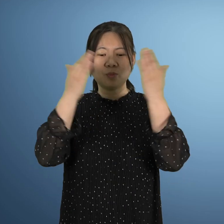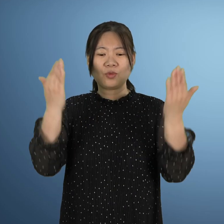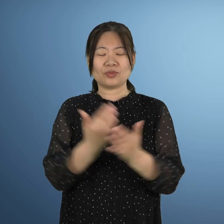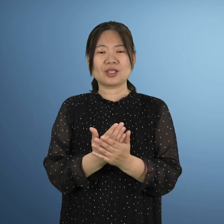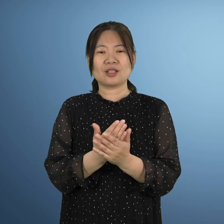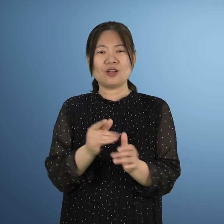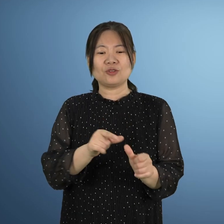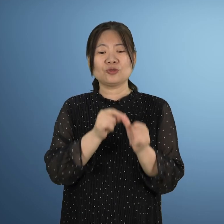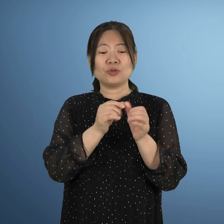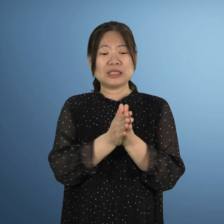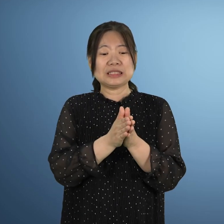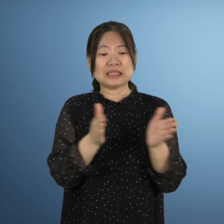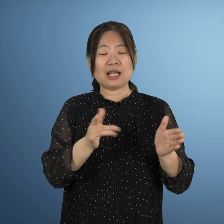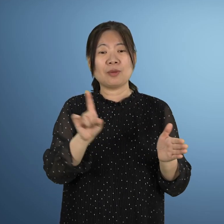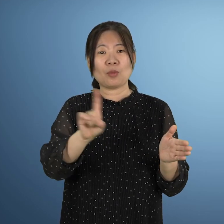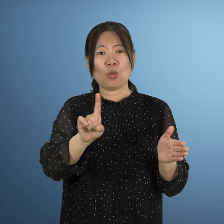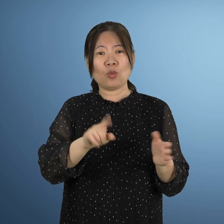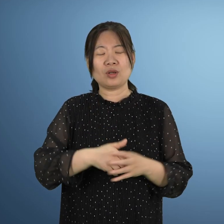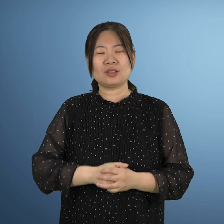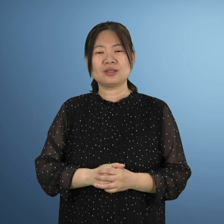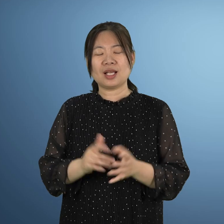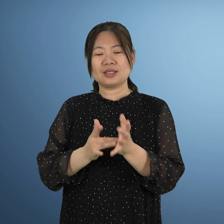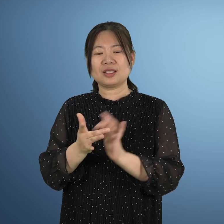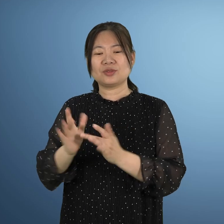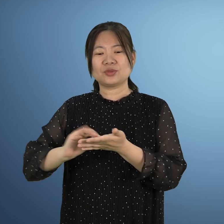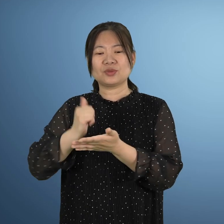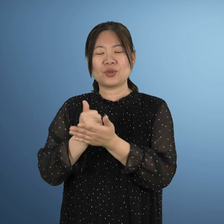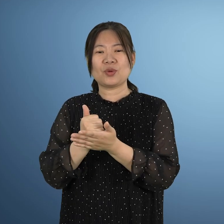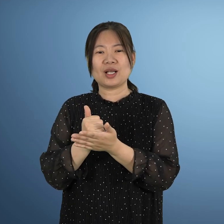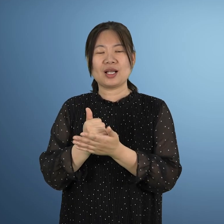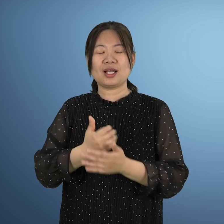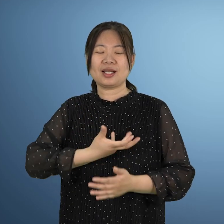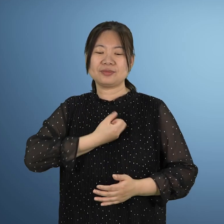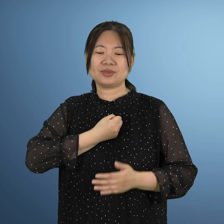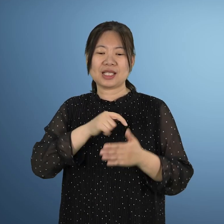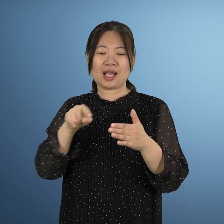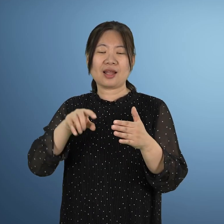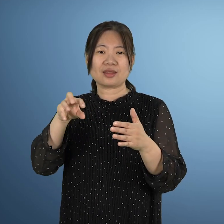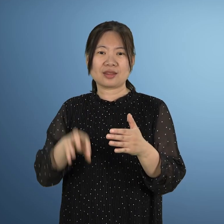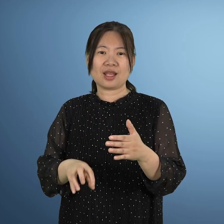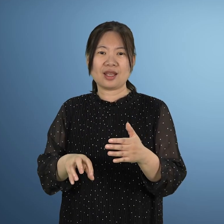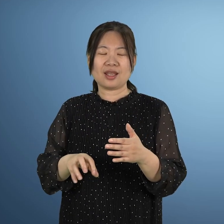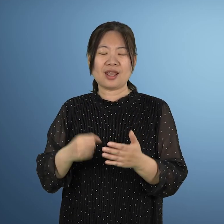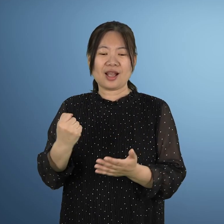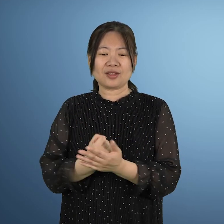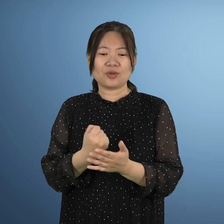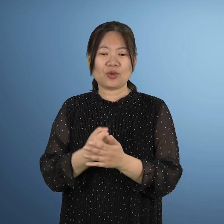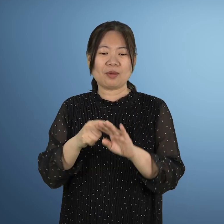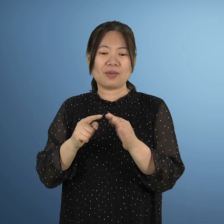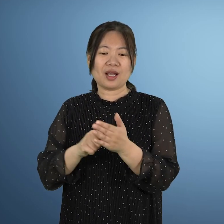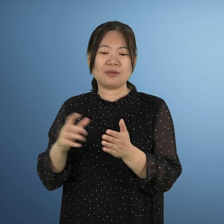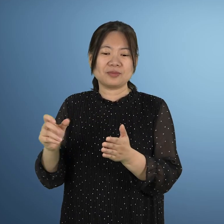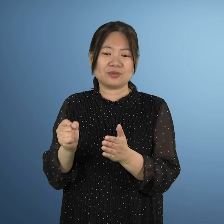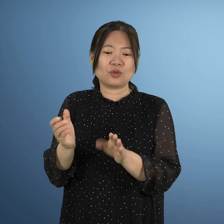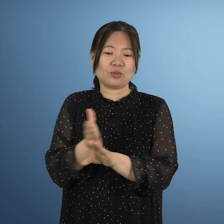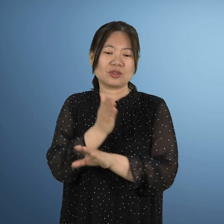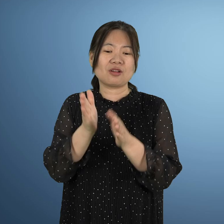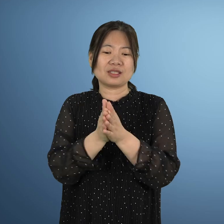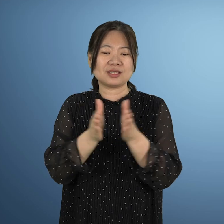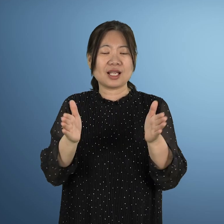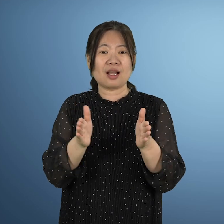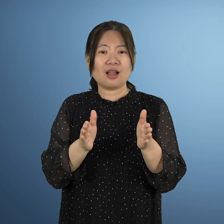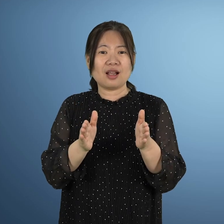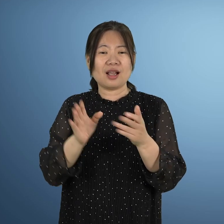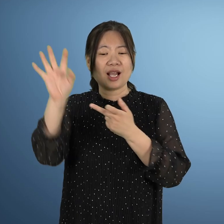모든 구원의 시작은 예수 그리스도의 심장 속에 애통함으로부터 시작이 되었어요.